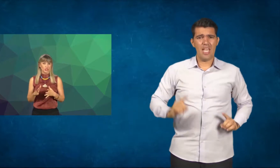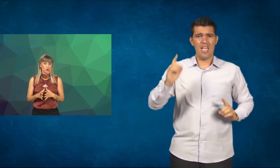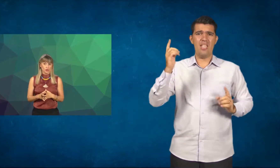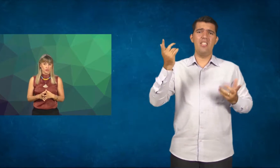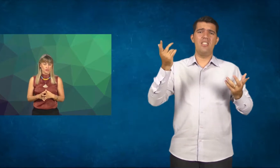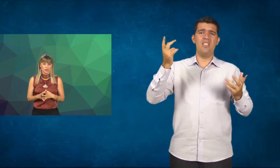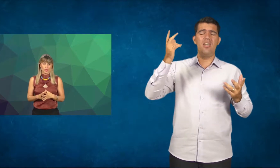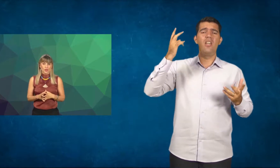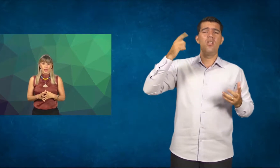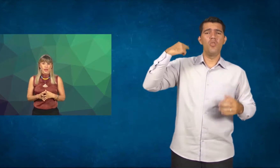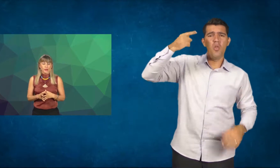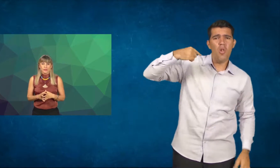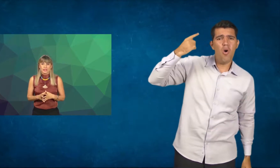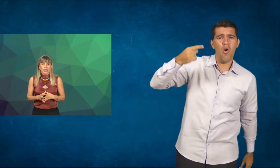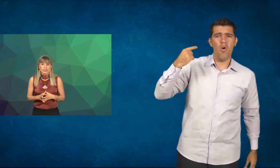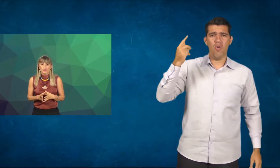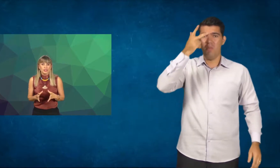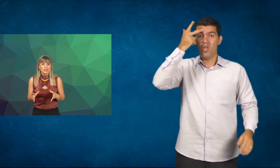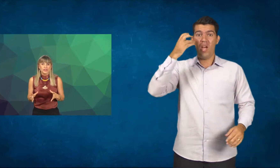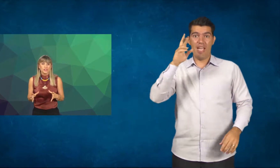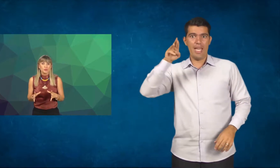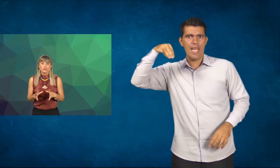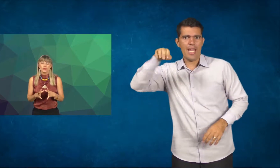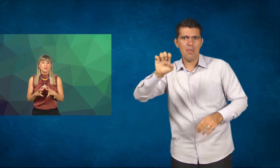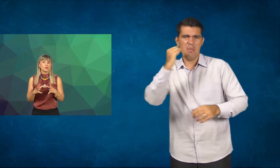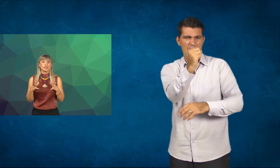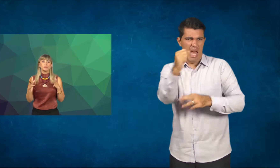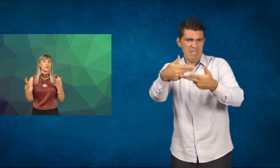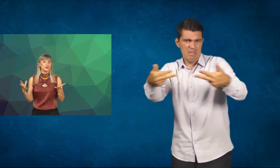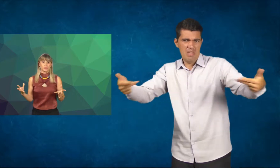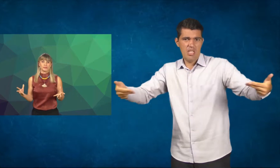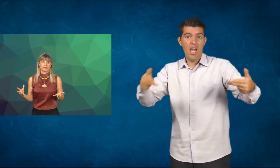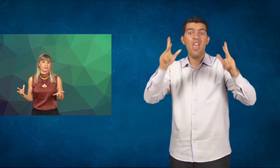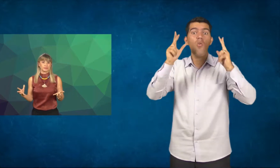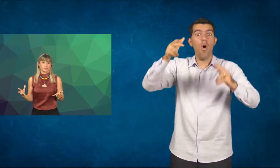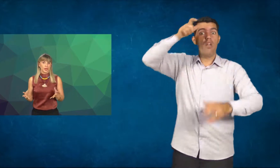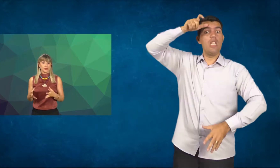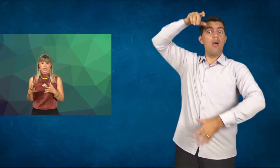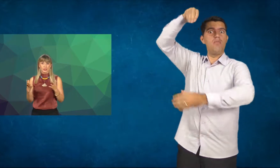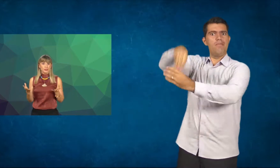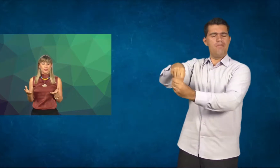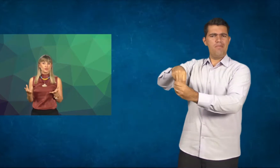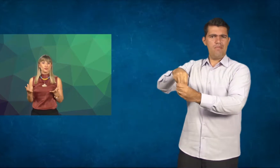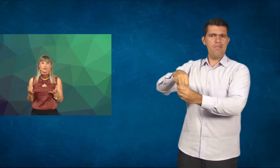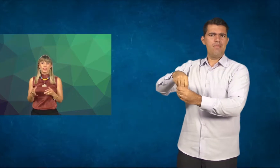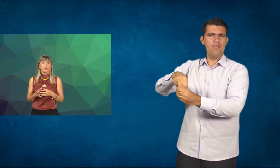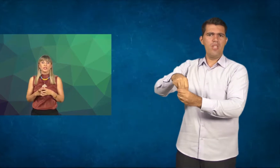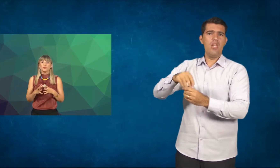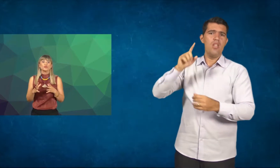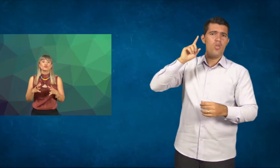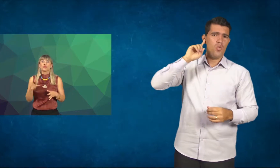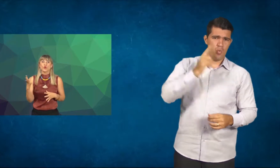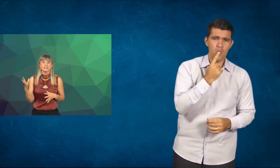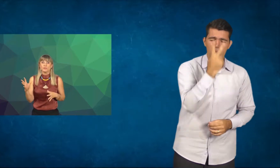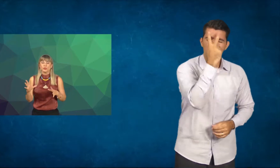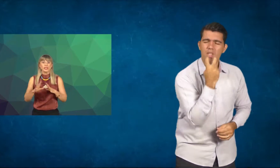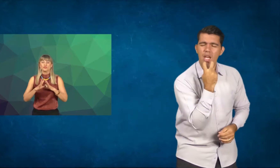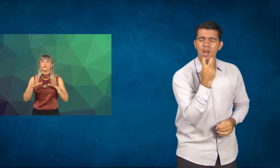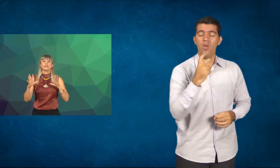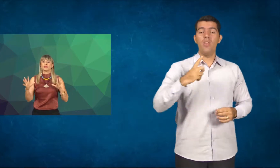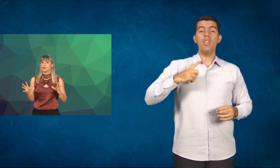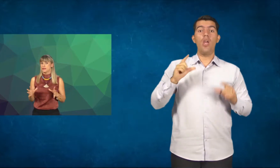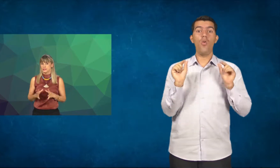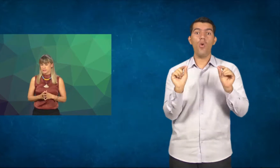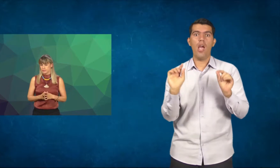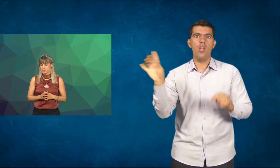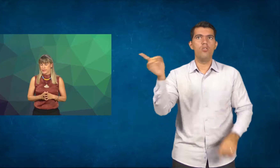loucos, criminosos, eram considerados muitas vezes possuídos pelo demônio. Aos cegos e surdos eram atribuídos dons e